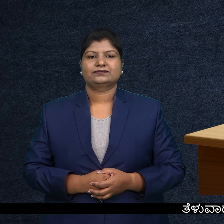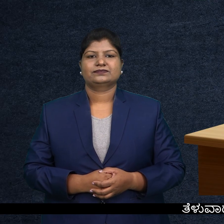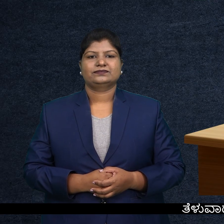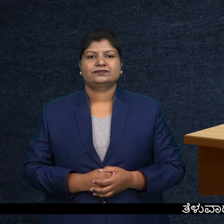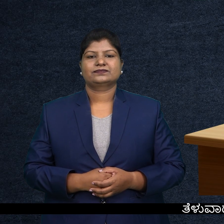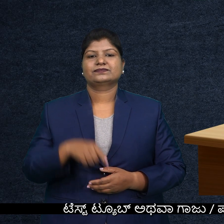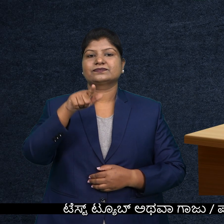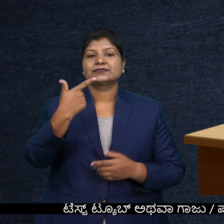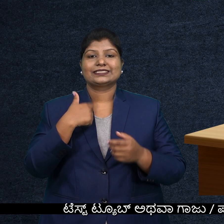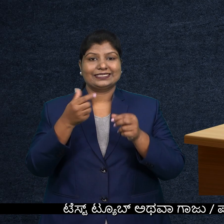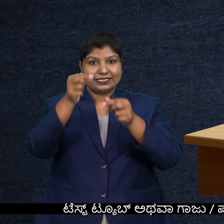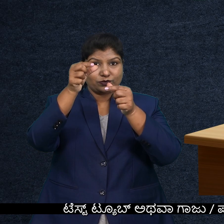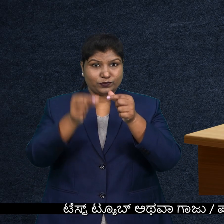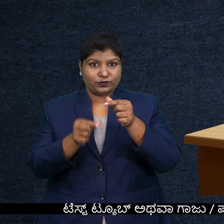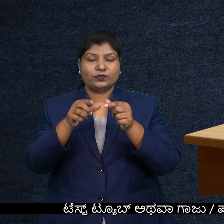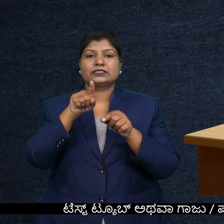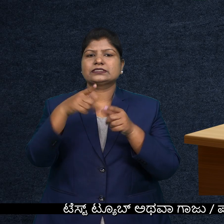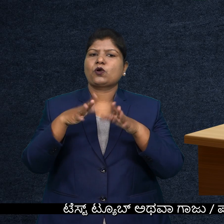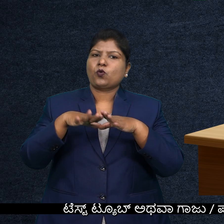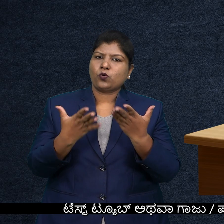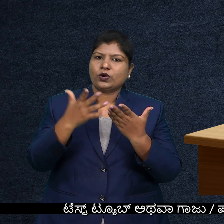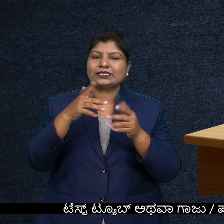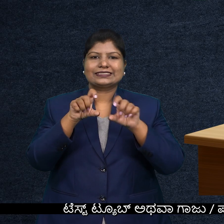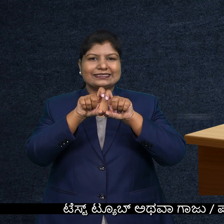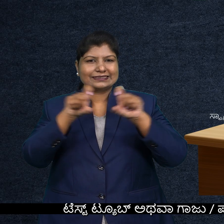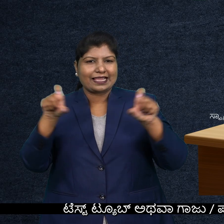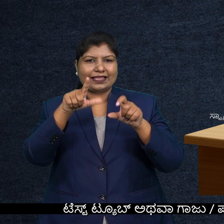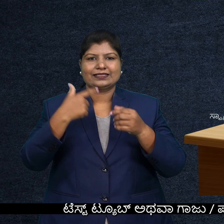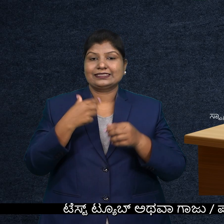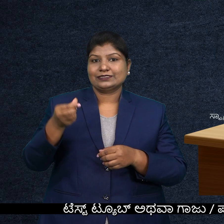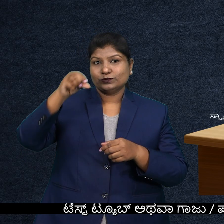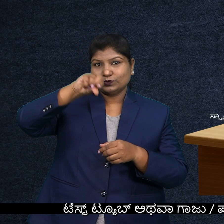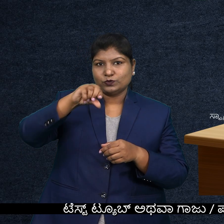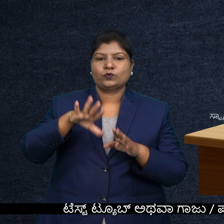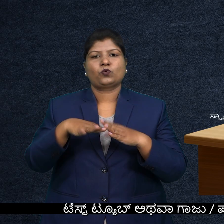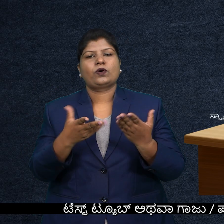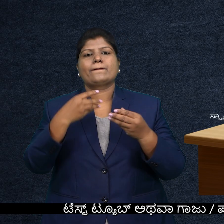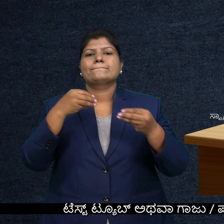ತೆಳುವಾದ ಸ್ವಚ್ಛವಾದ ಟೆಸ್ಟ್ ಟ್ಯೂಬ್ ಅಥವಾ ಗಾಜು ಅಥವಾ ಪ್ಲಾಸ್ಟಿಕ್ ಬಾಟಲಿಯನ್ನು ತೆಗೆದುಕೊಳ್ಳಿ.